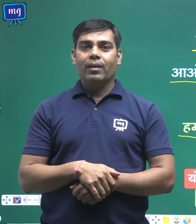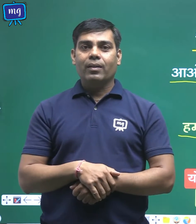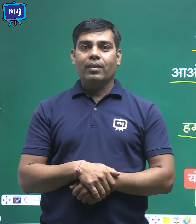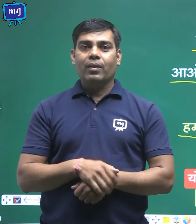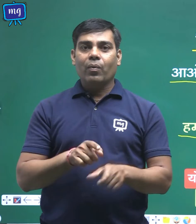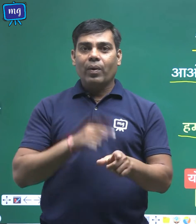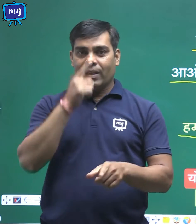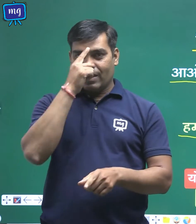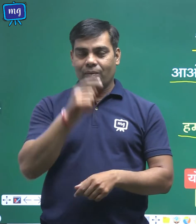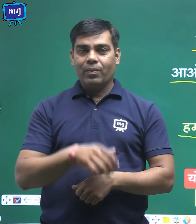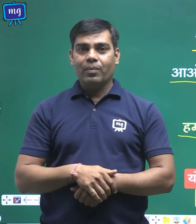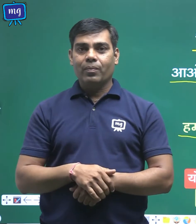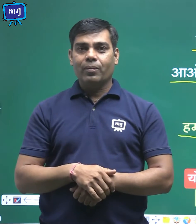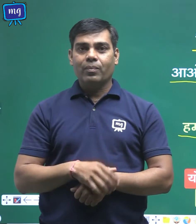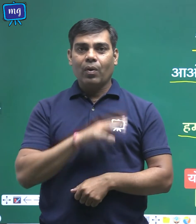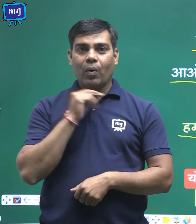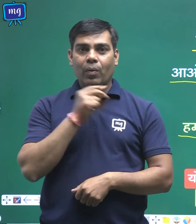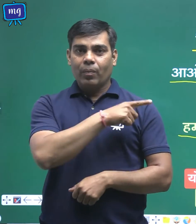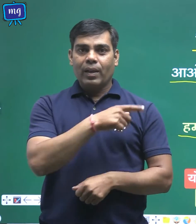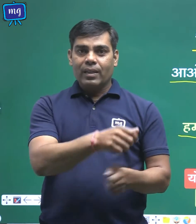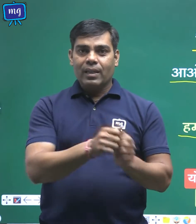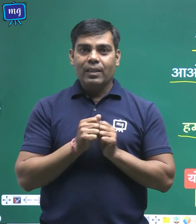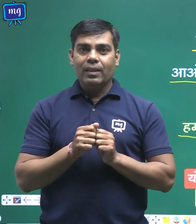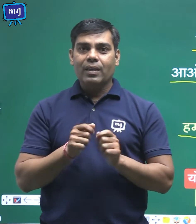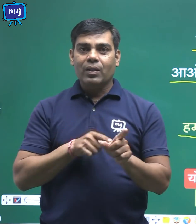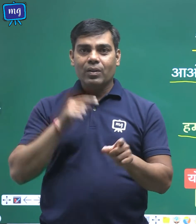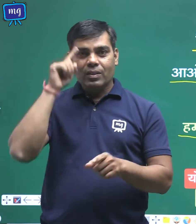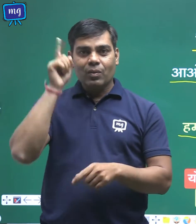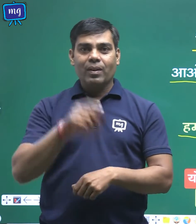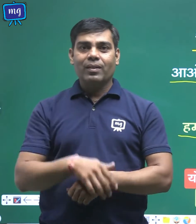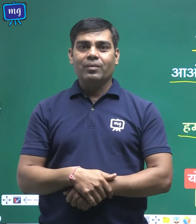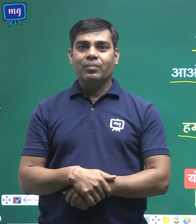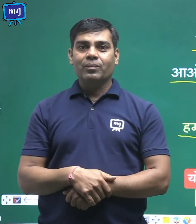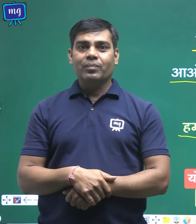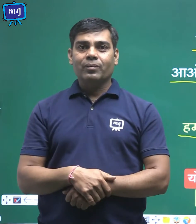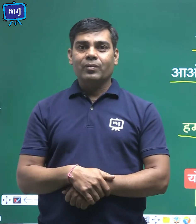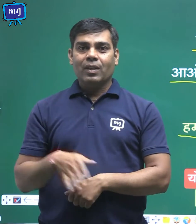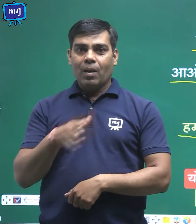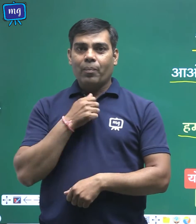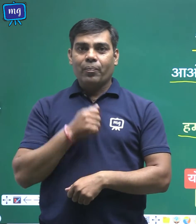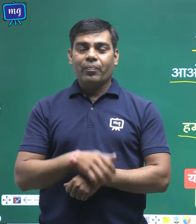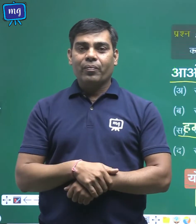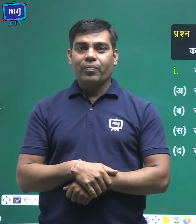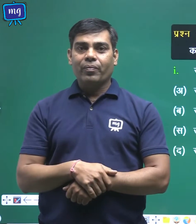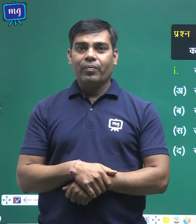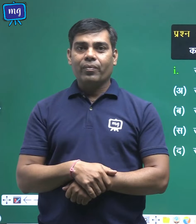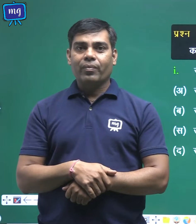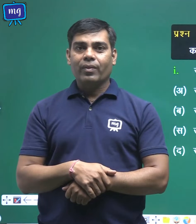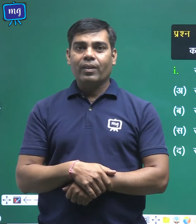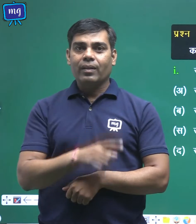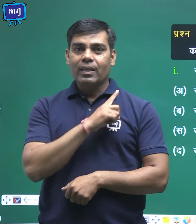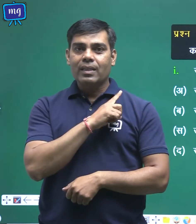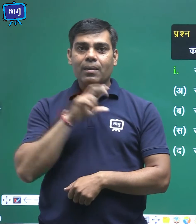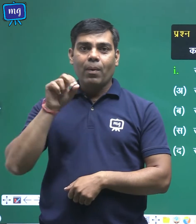योगेश कुमार तंवर और मेरे साथ हैं योगेश कुमार। हम इस पाठ